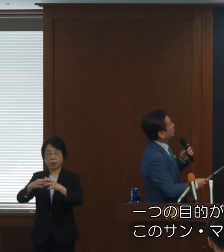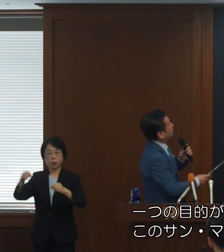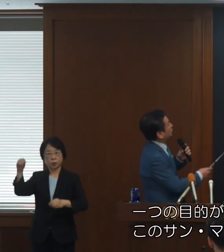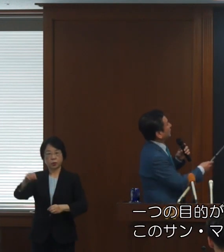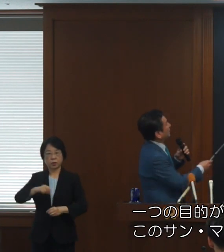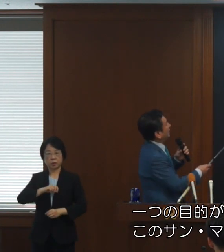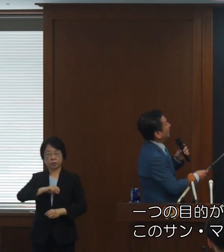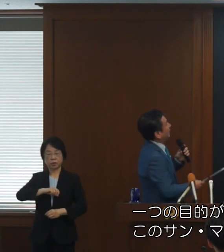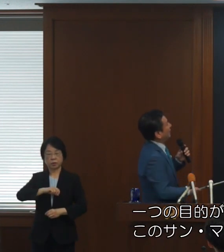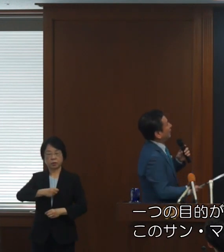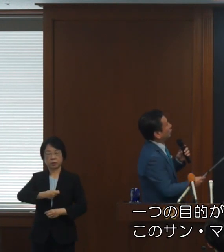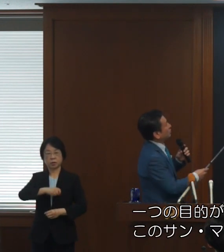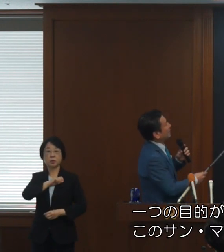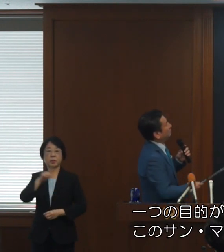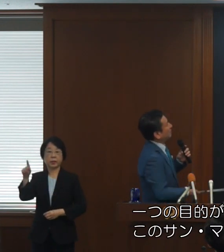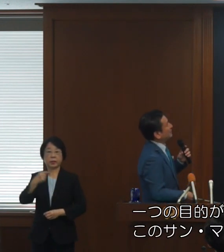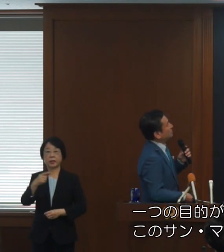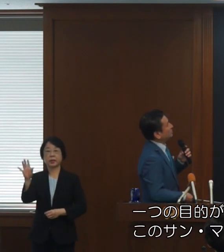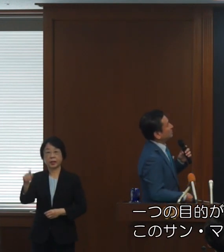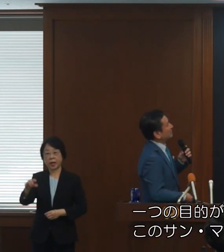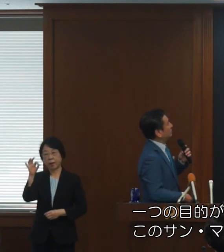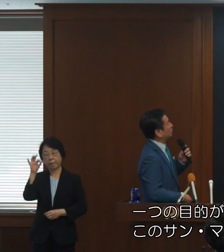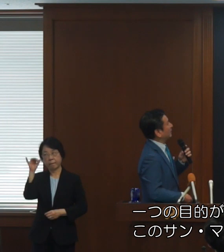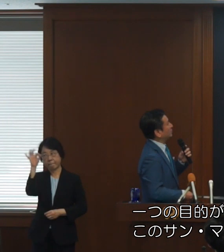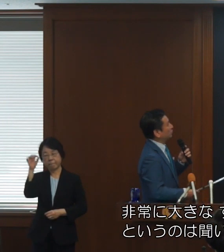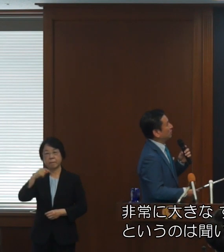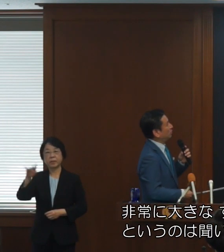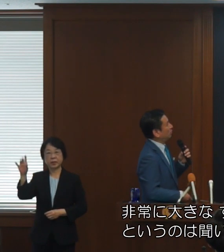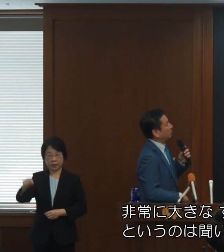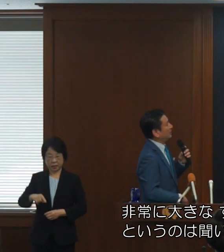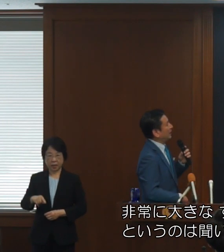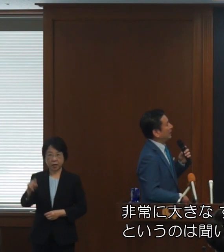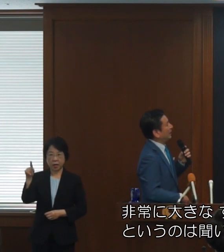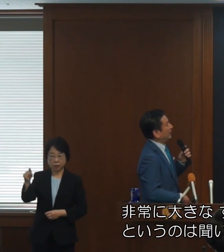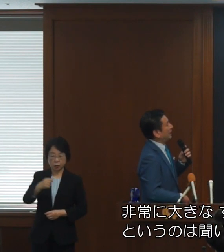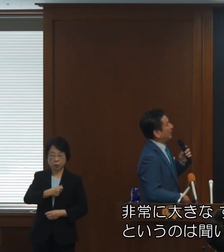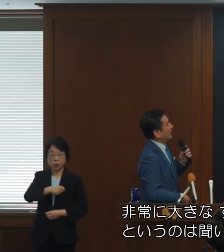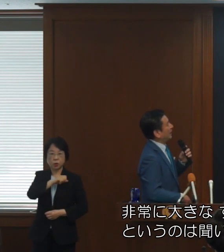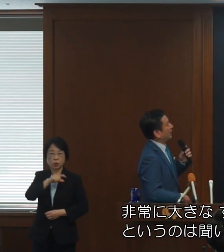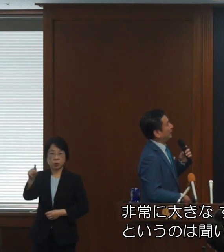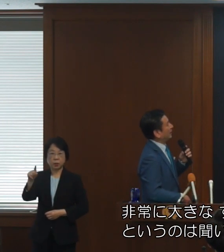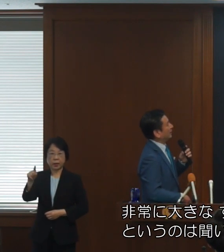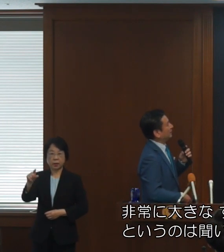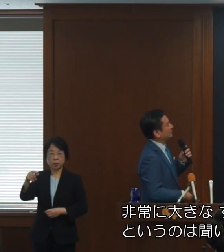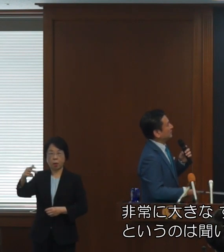一つの目的がこのサンマメススタジアムと非常に大きな